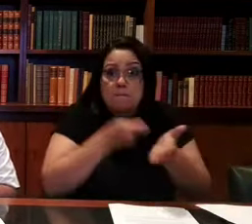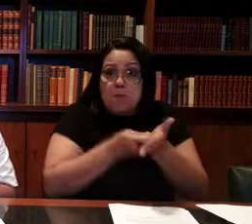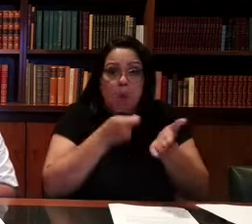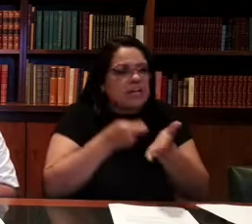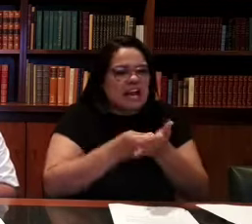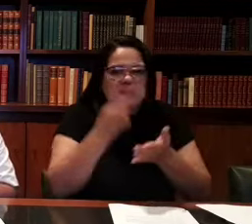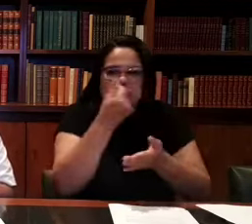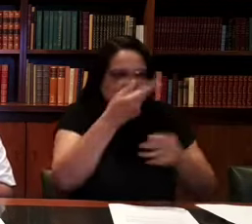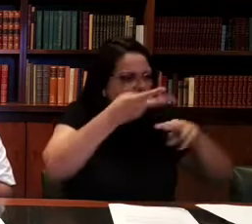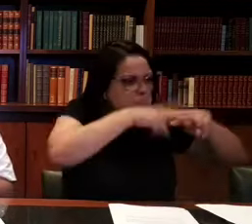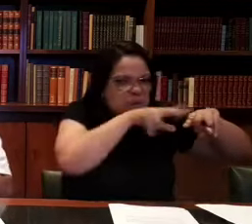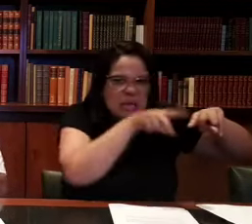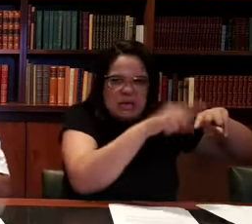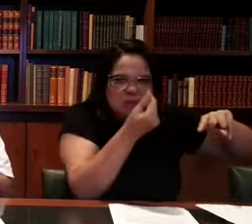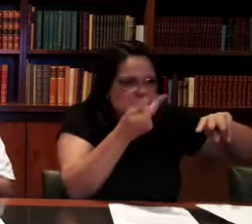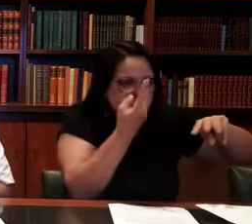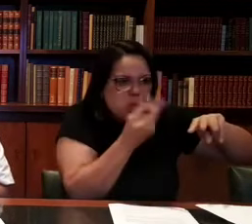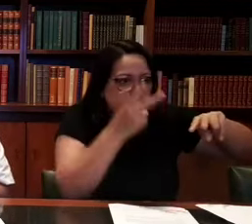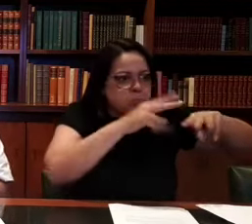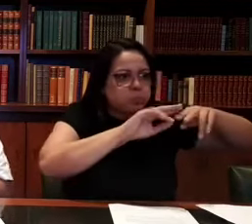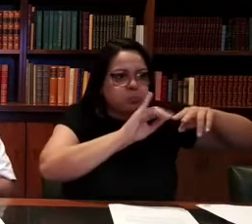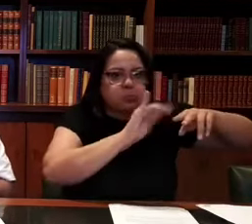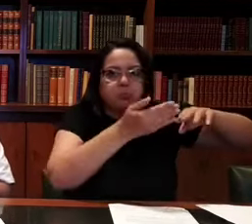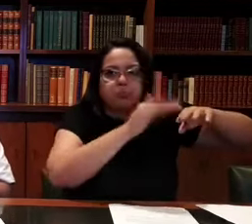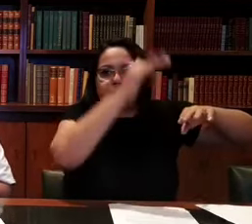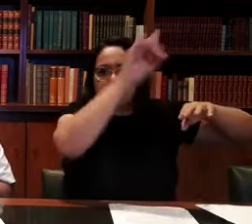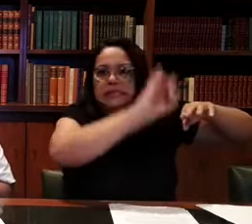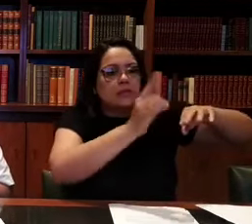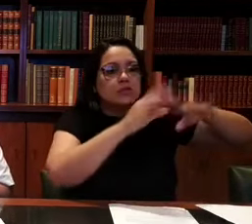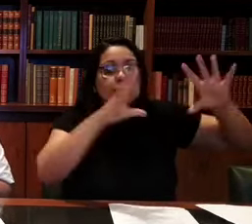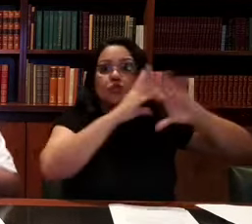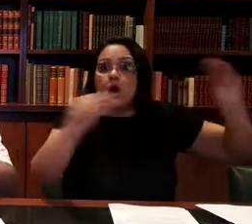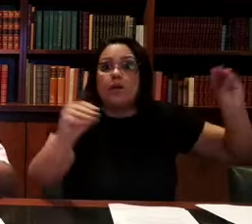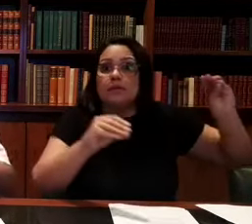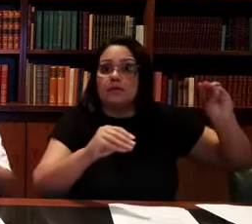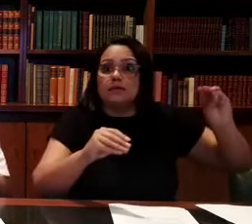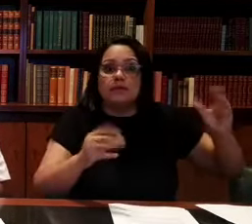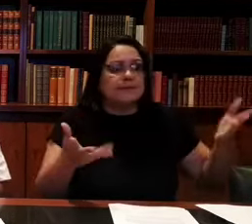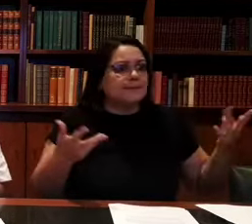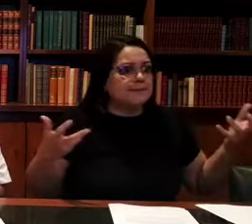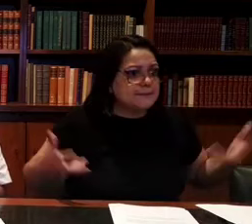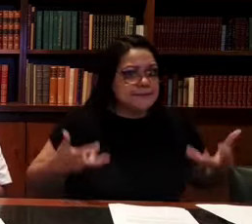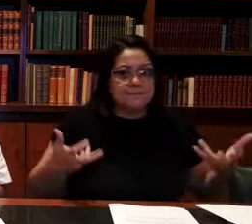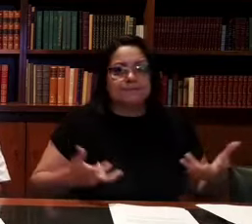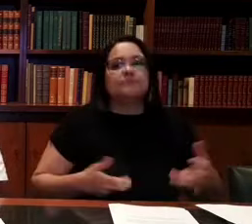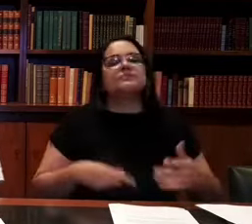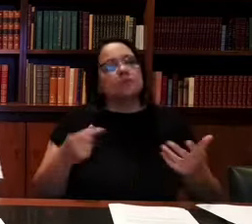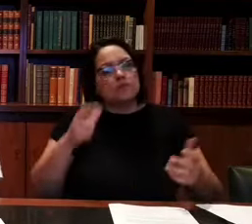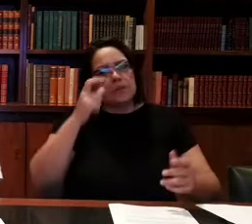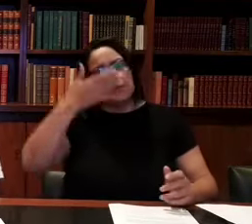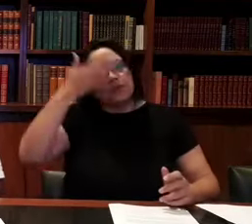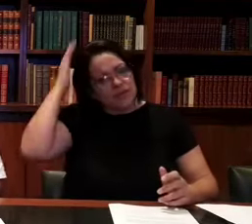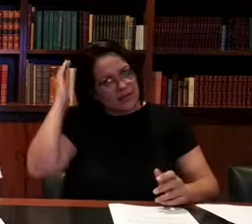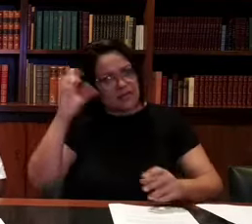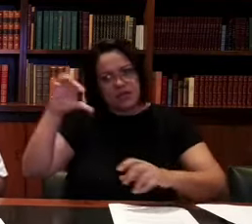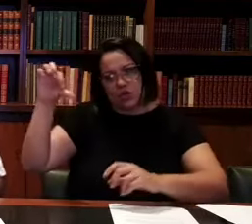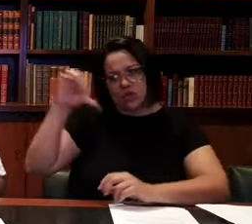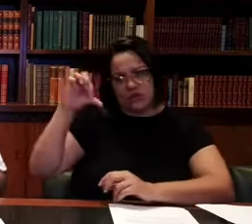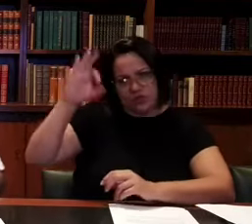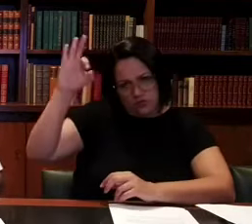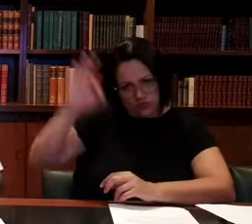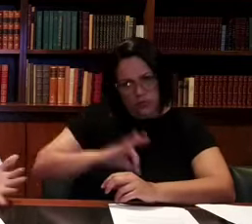seguir a linha do Paulo Guerra seu Progresso continua 90 nova conta lá por cento aí é de confiança comigo o texto 0,1 ficar